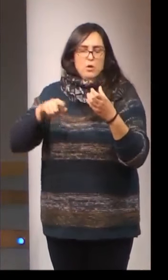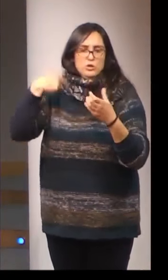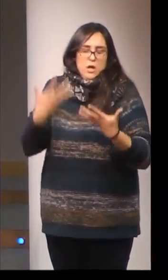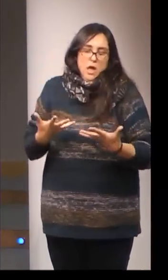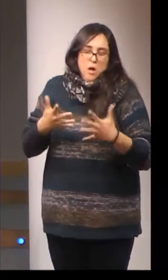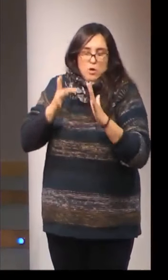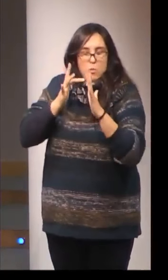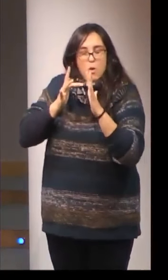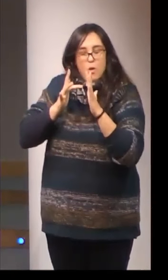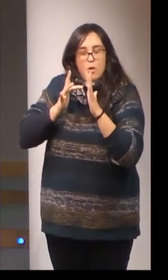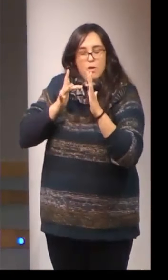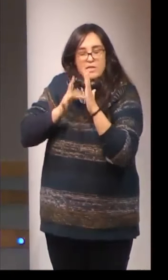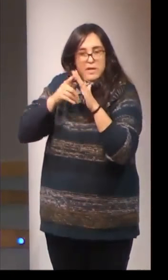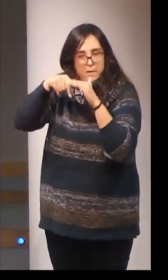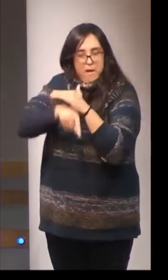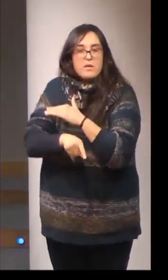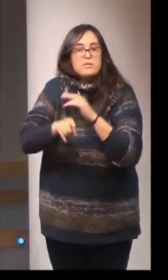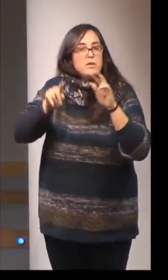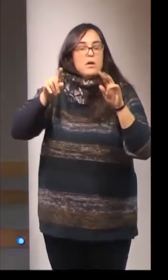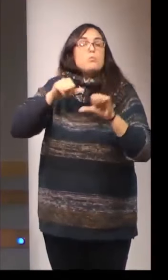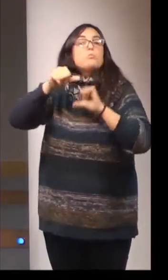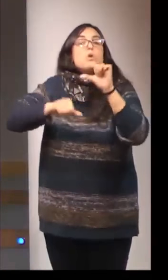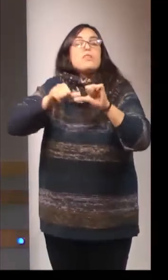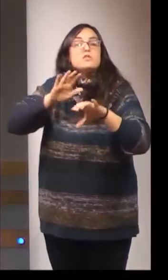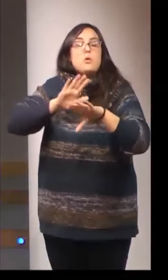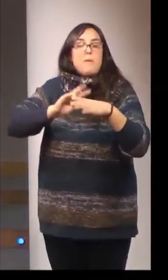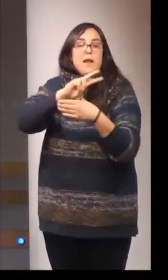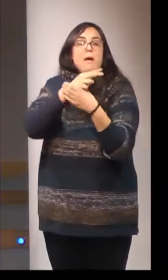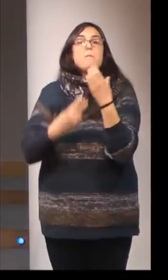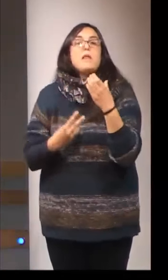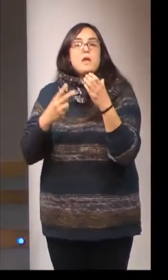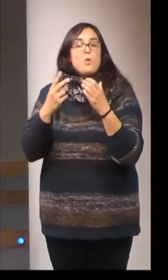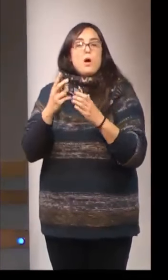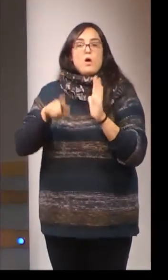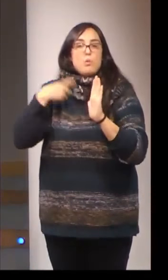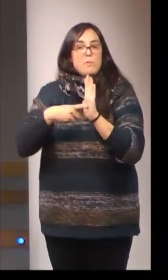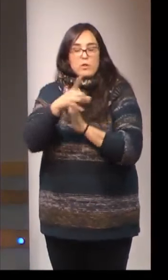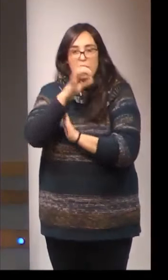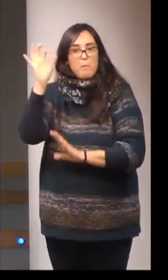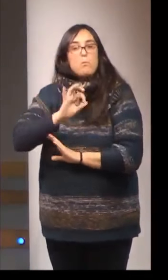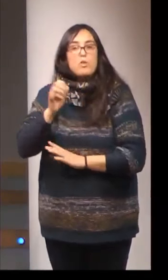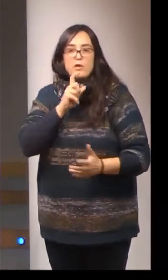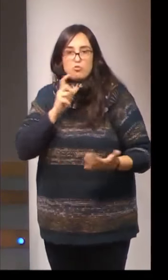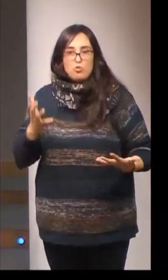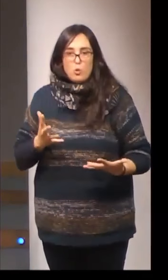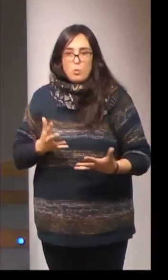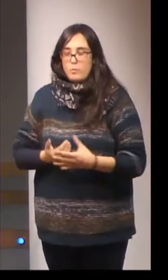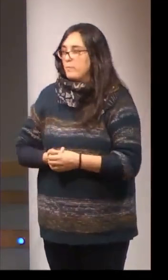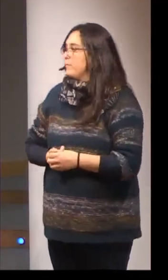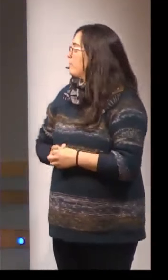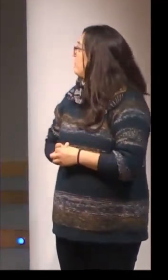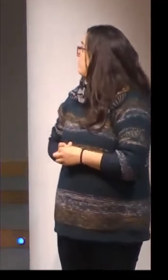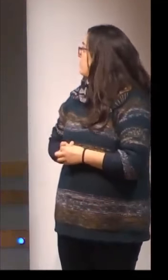En cuanto al cuestionario bilingüe, explicaré ahora más en profundidad del proceso que hemos llevado a cabo para que sea completamente